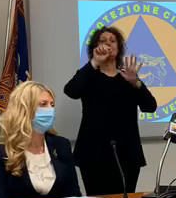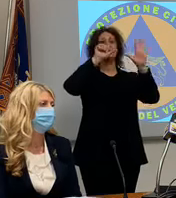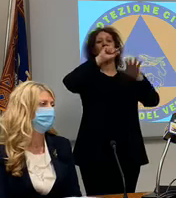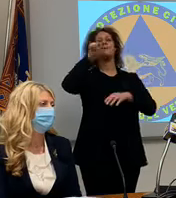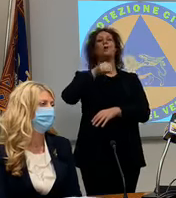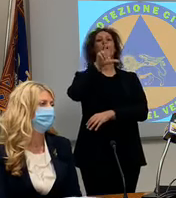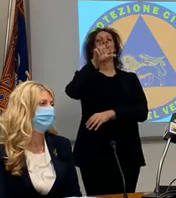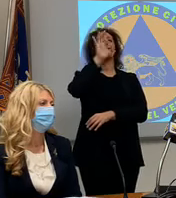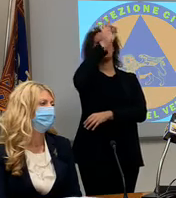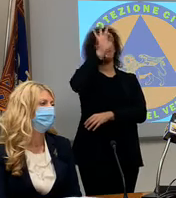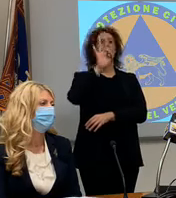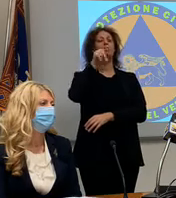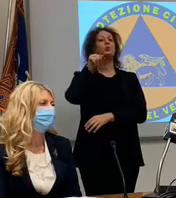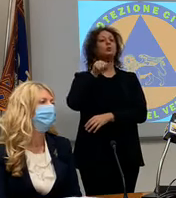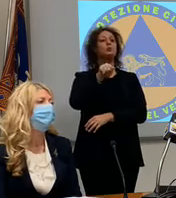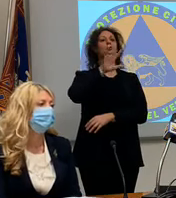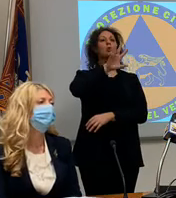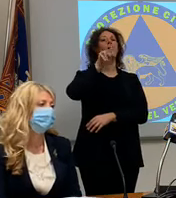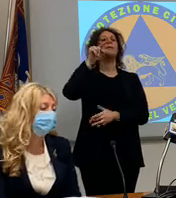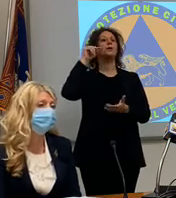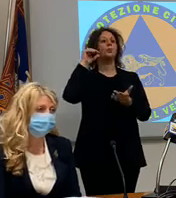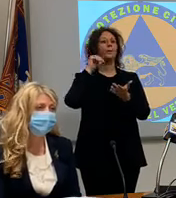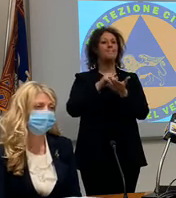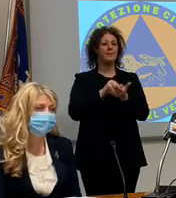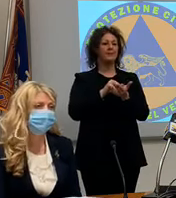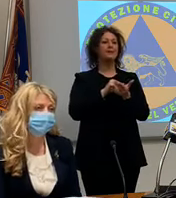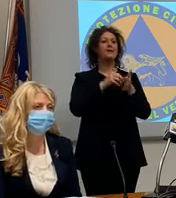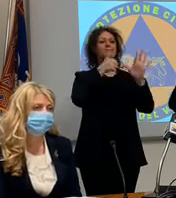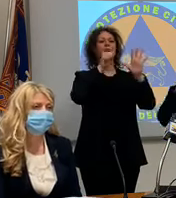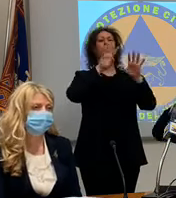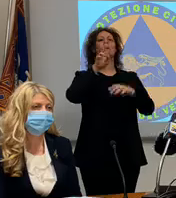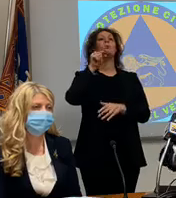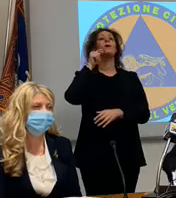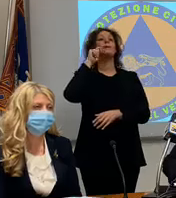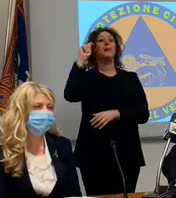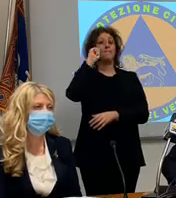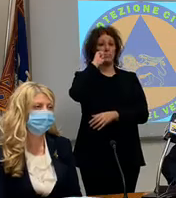6,3% su 52.64 un